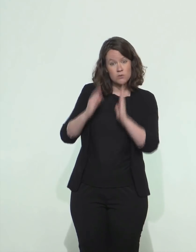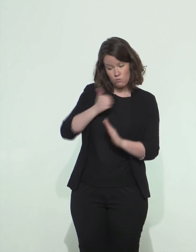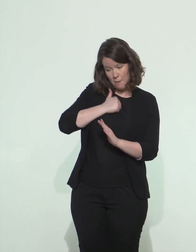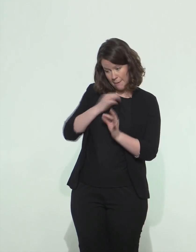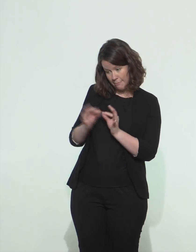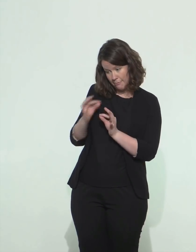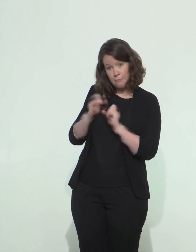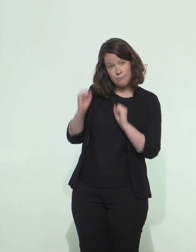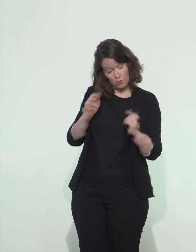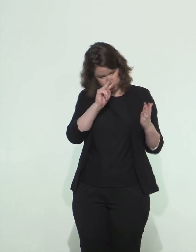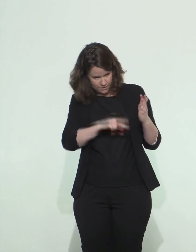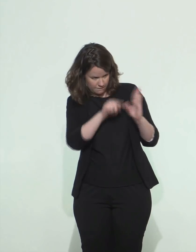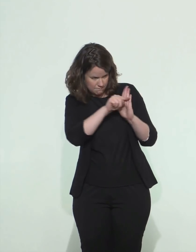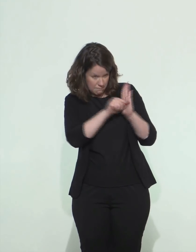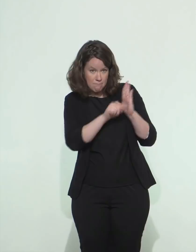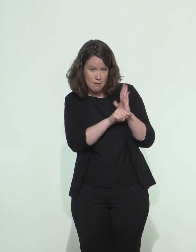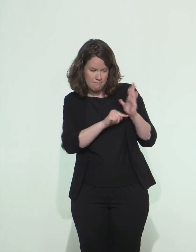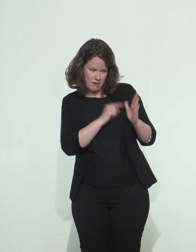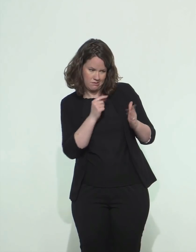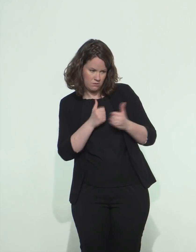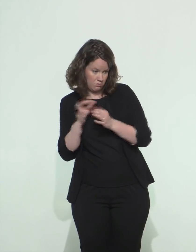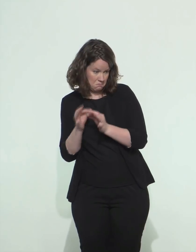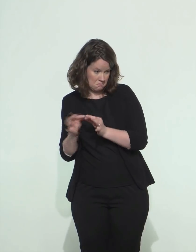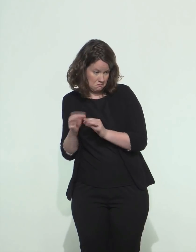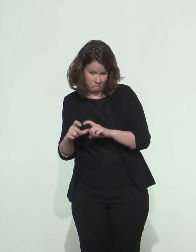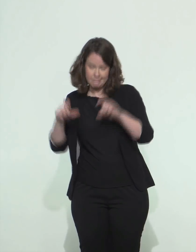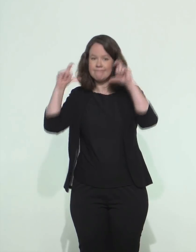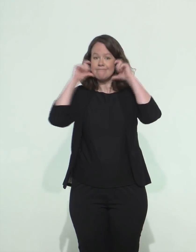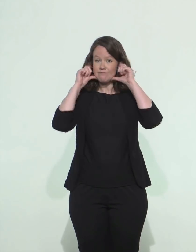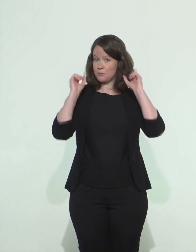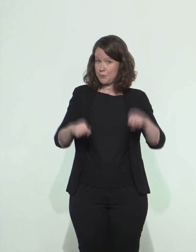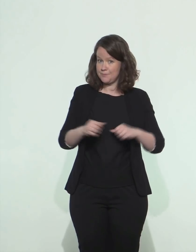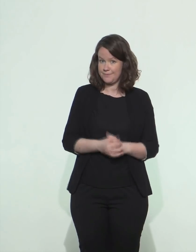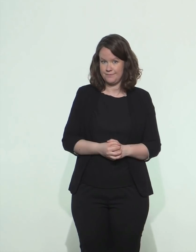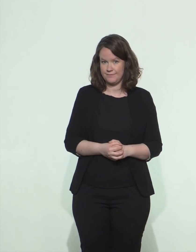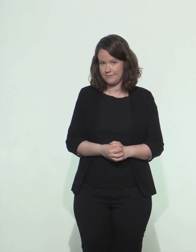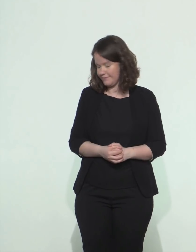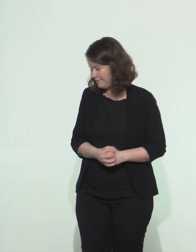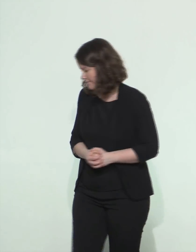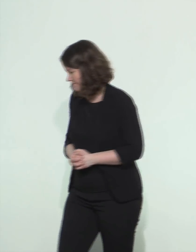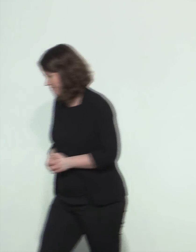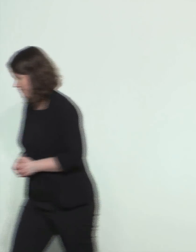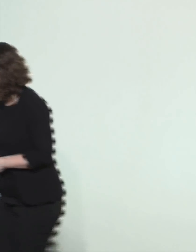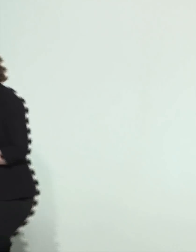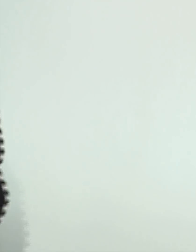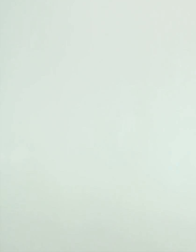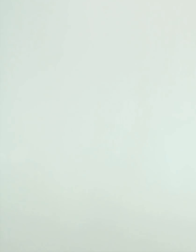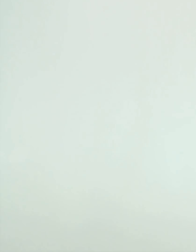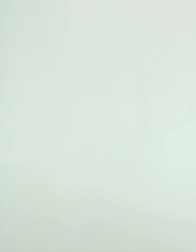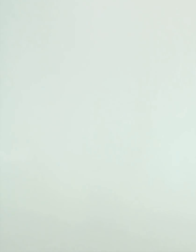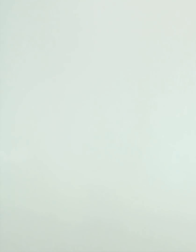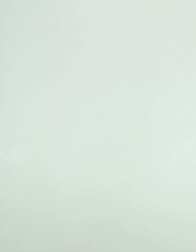disposer de masques qui sont conformes à ce que l'on souhaite en termes de masques de protection grand public. Selon les premières lignes du plan